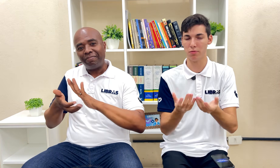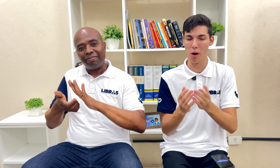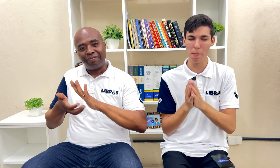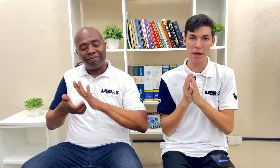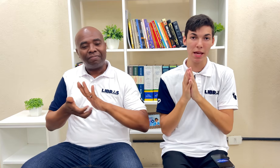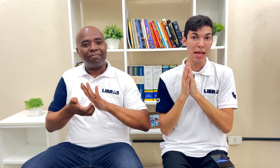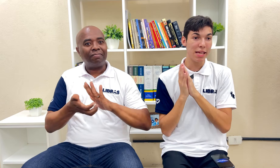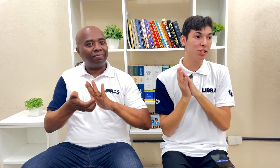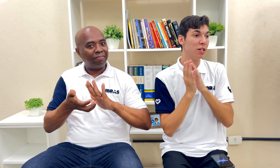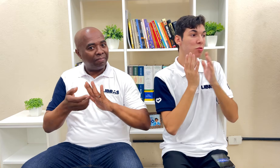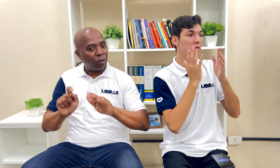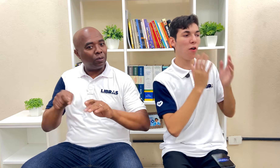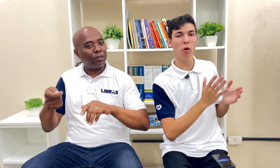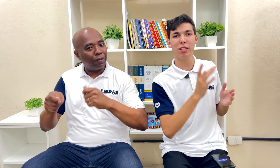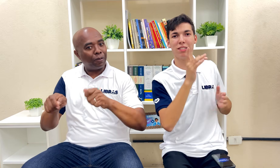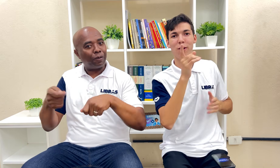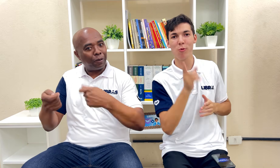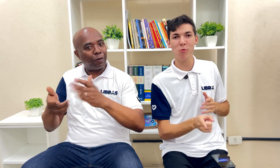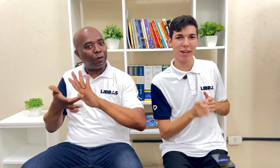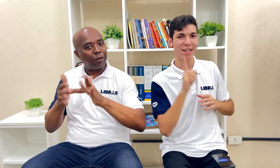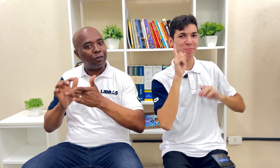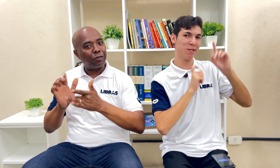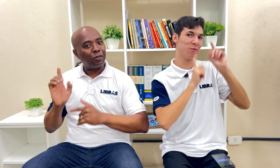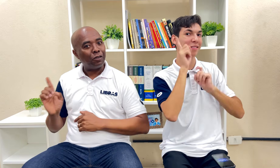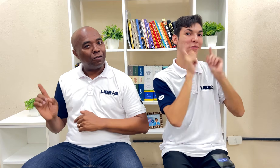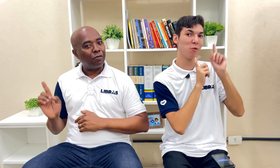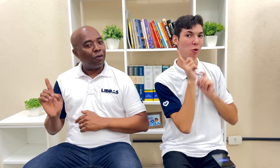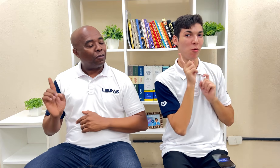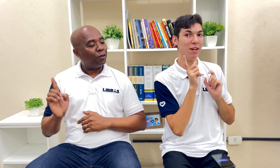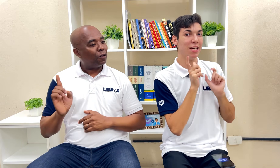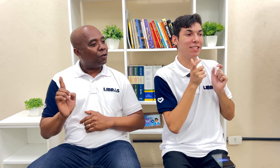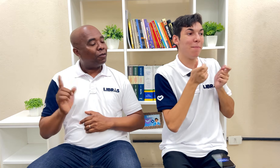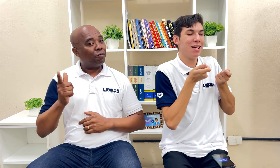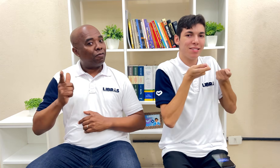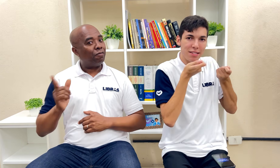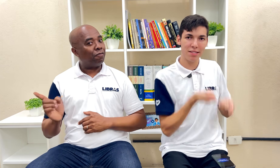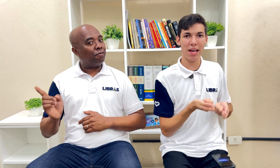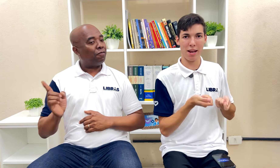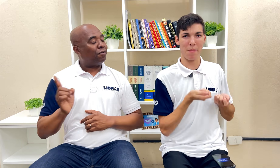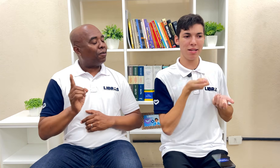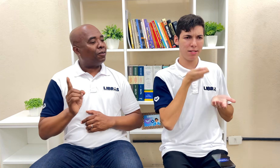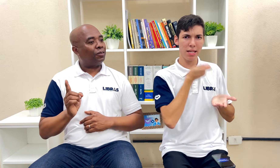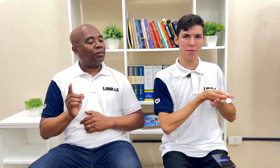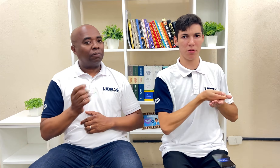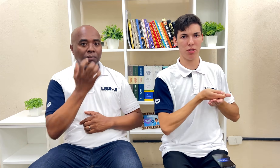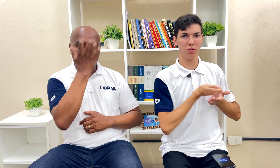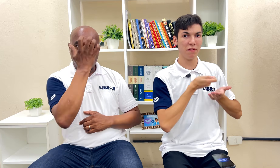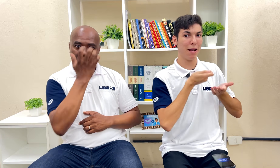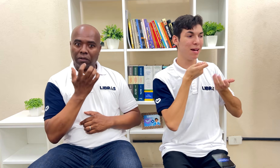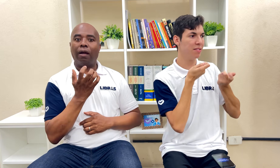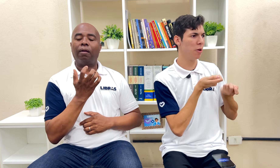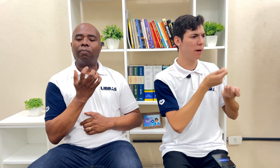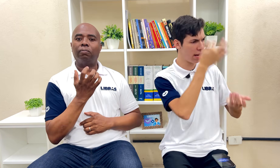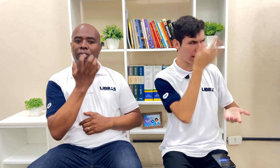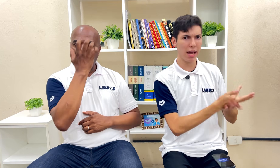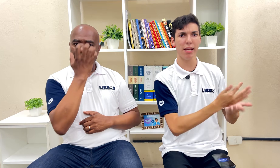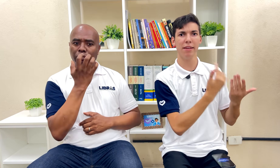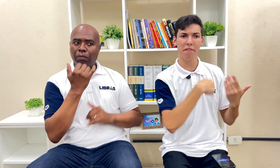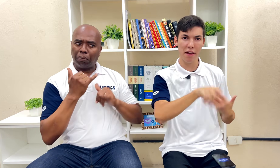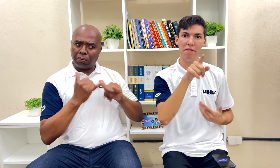visual. E Jesus volta já com o que a expressão dele estava como? Já mais séria, mais ríspido. Jesus fala mais sério para ele, creia, tenha fé e